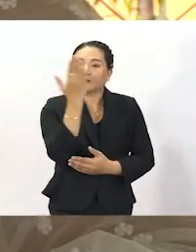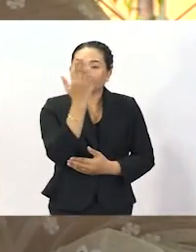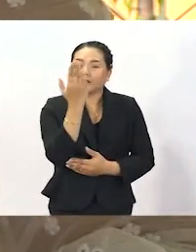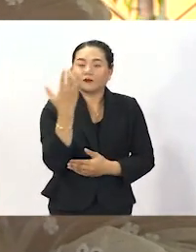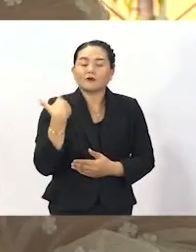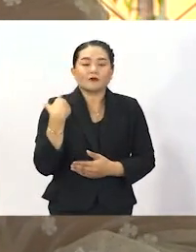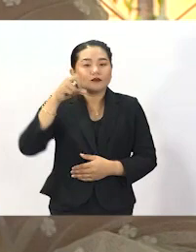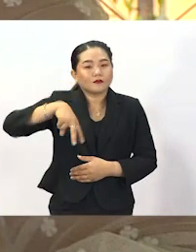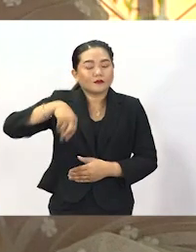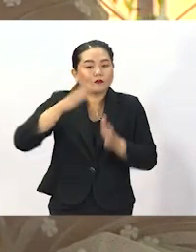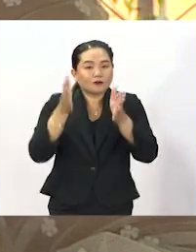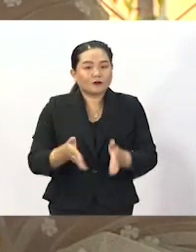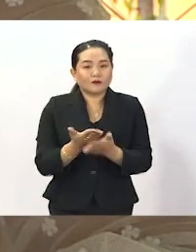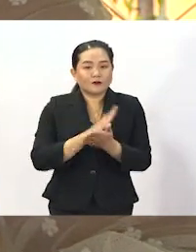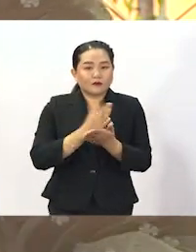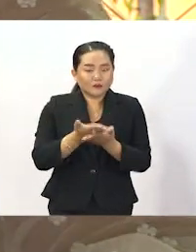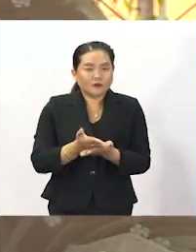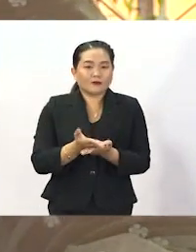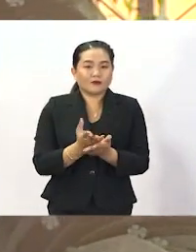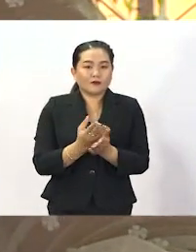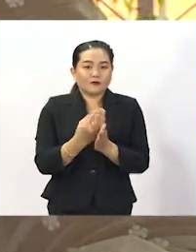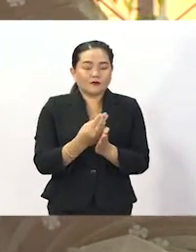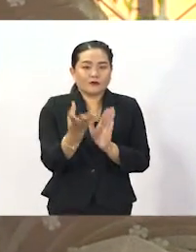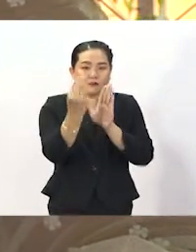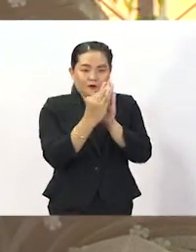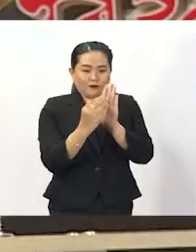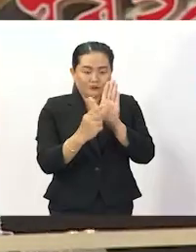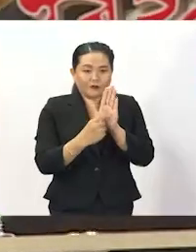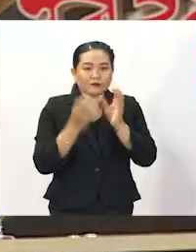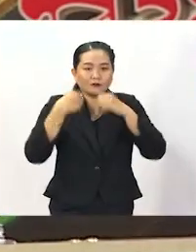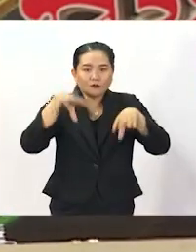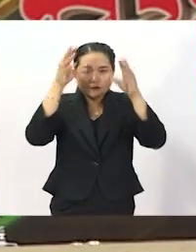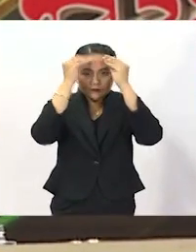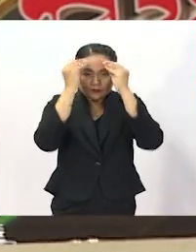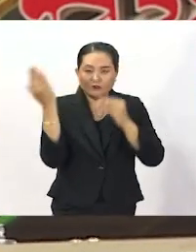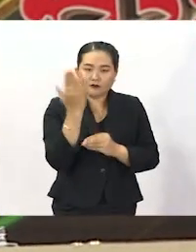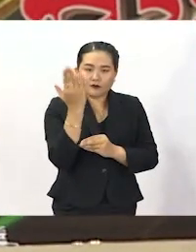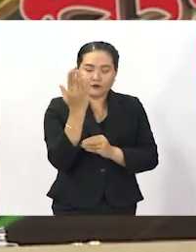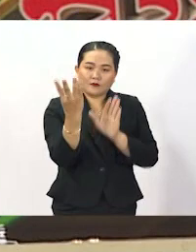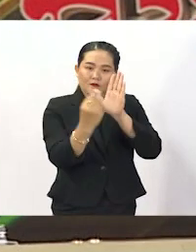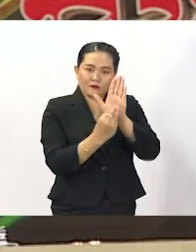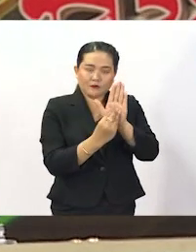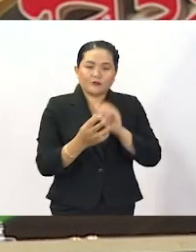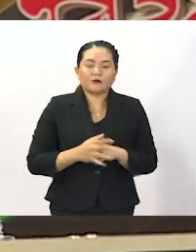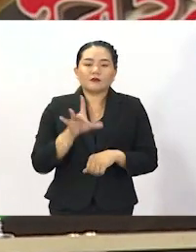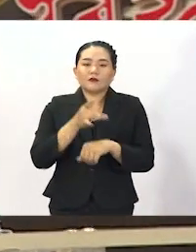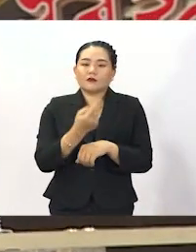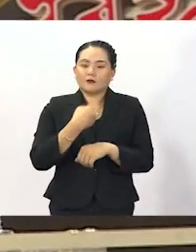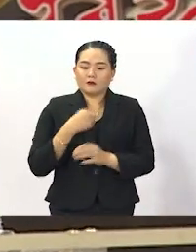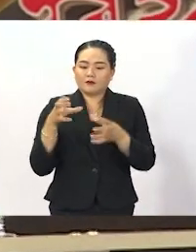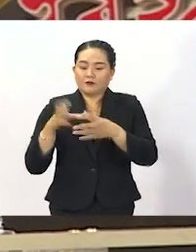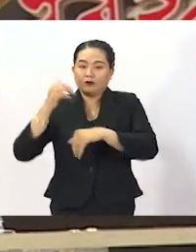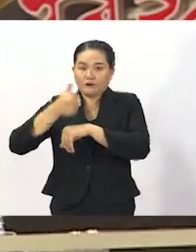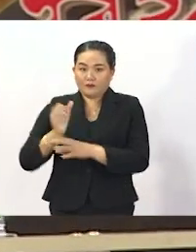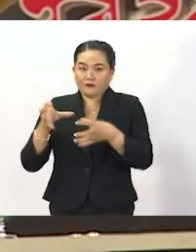ន៍គឺគាត់ត្រូវការអ្នកបកប្រែដើម្បីដាក់បញ្ចូលអ្នកបកប្រែក្នុងកម្មវិធីព័ត៌មានទូរទស្សន៍ណាអញ្ចឹងខ្ញុំកាន់ក្រុមនឹង